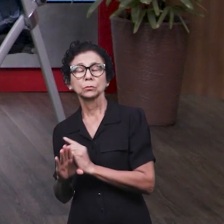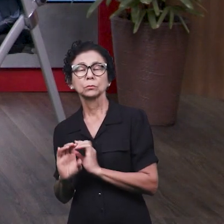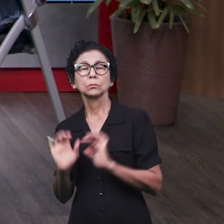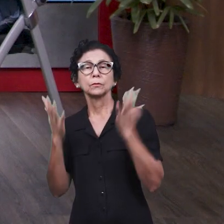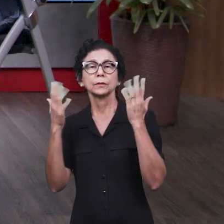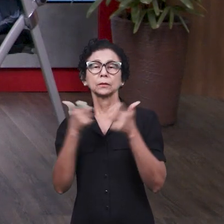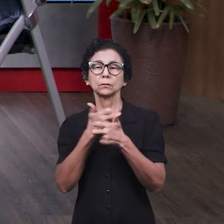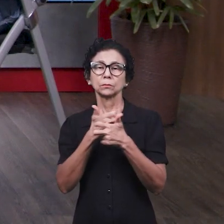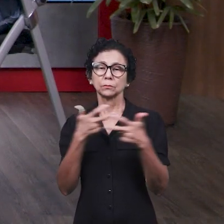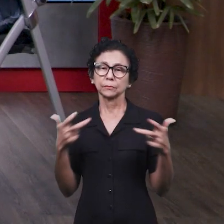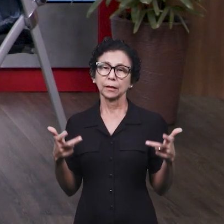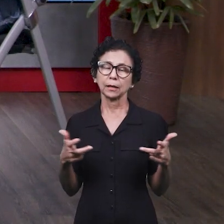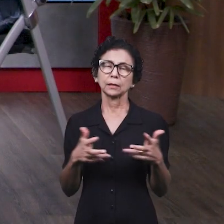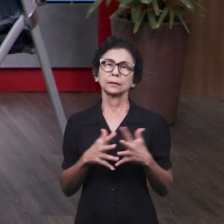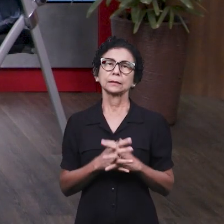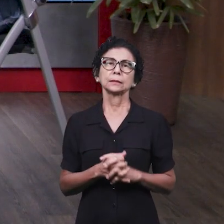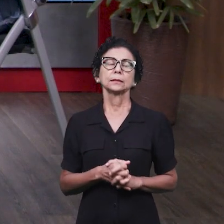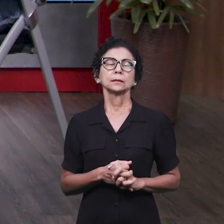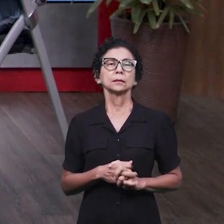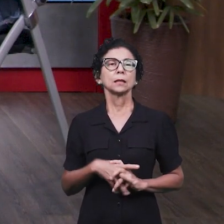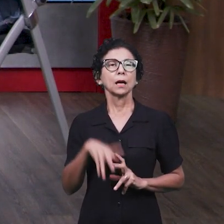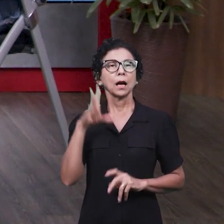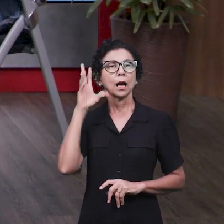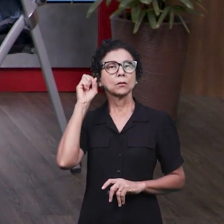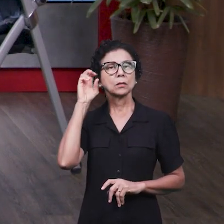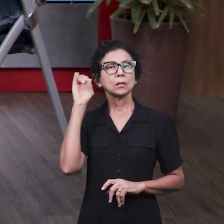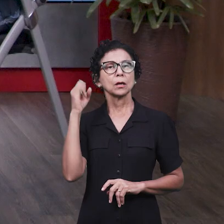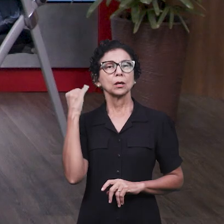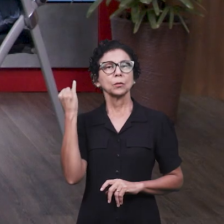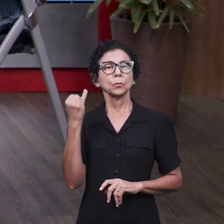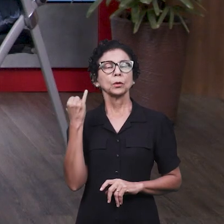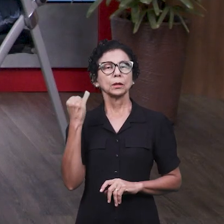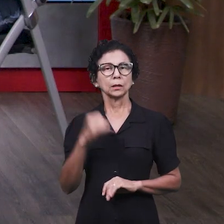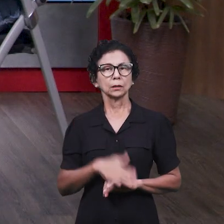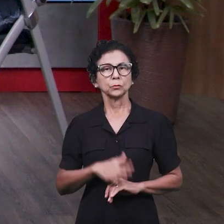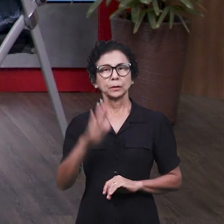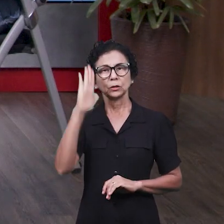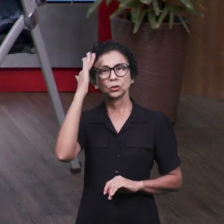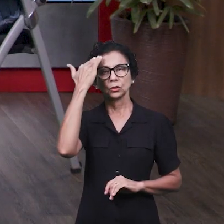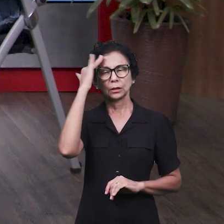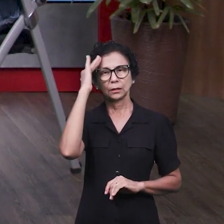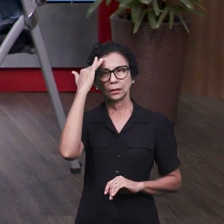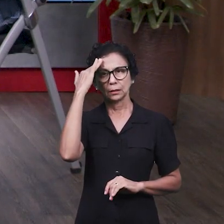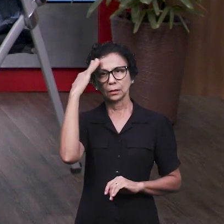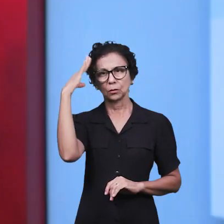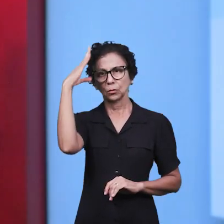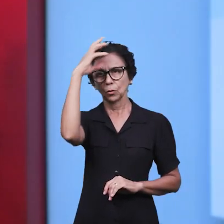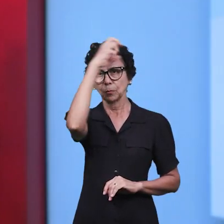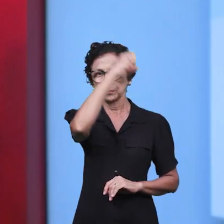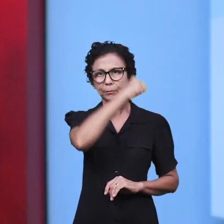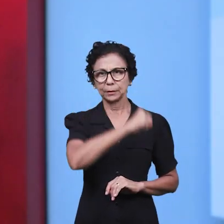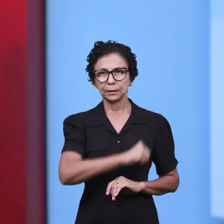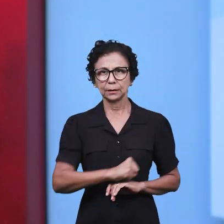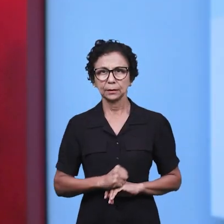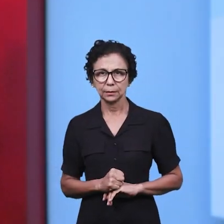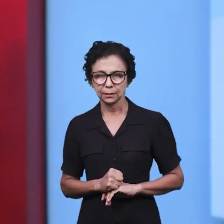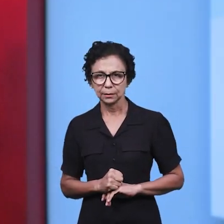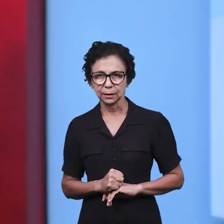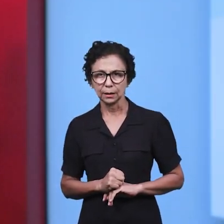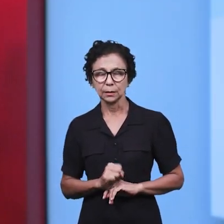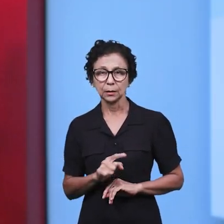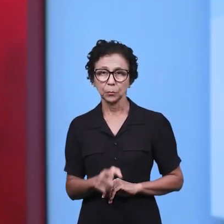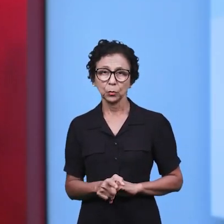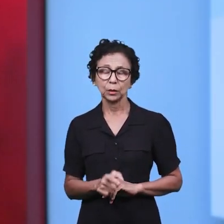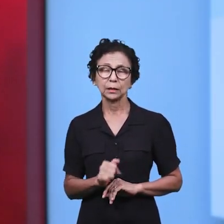a audição é muito importante para que possamos compreender. Ainda no útero materno, o bebê já começa a